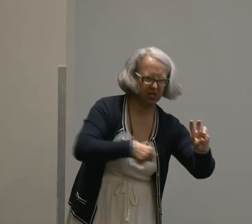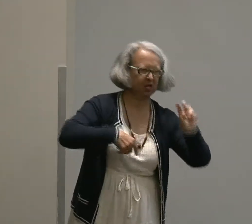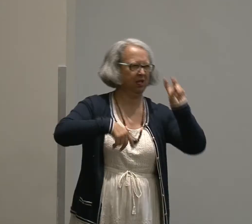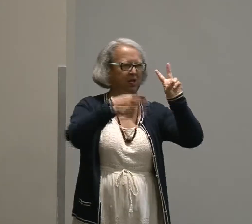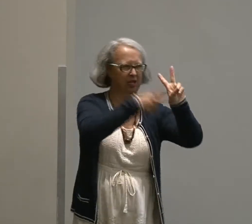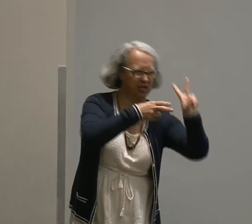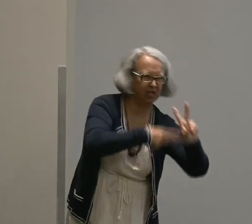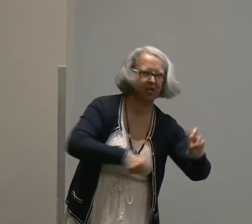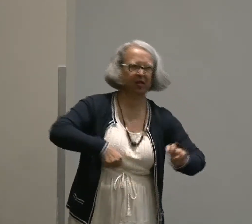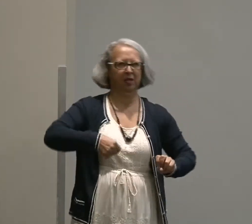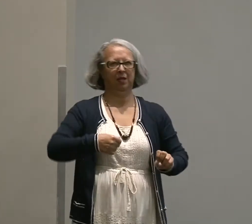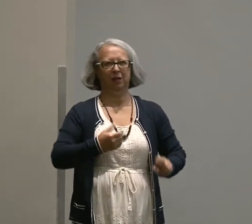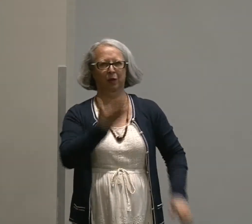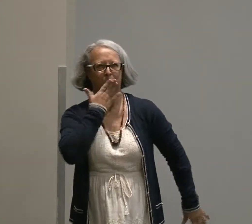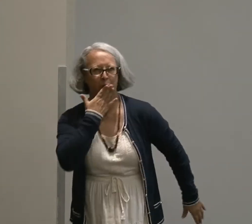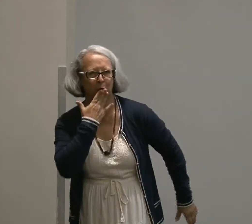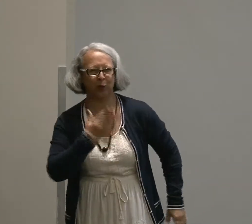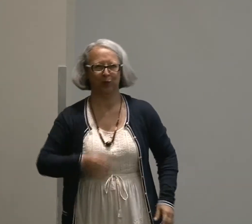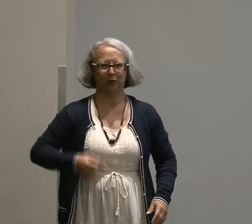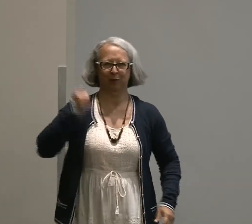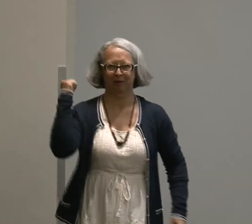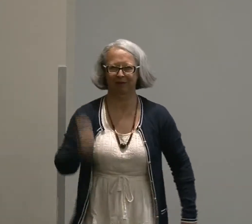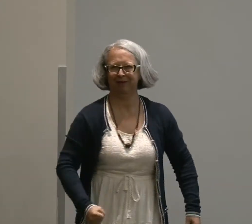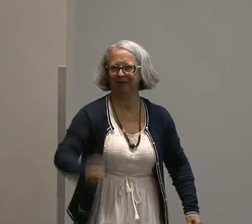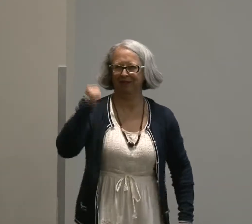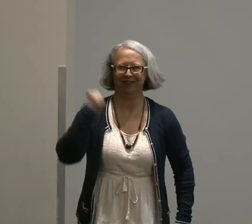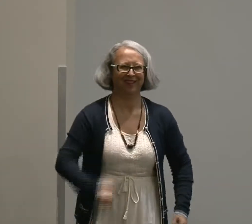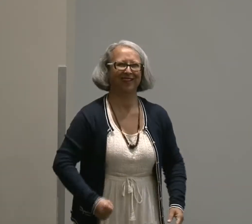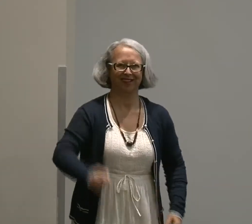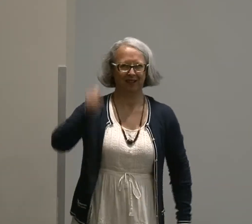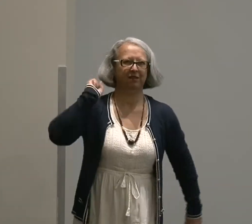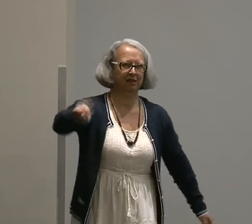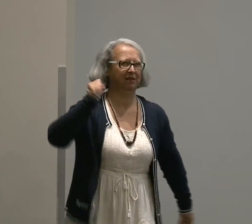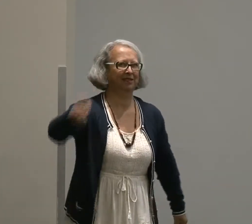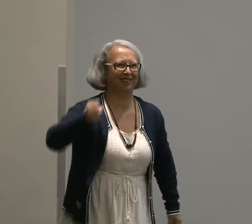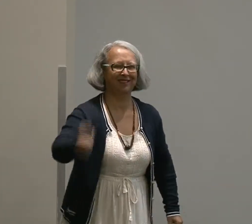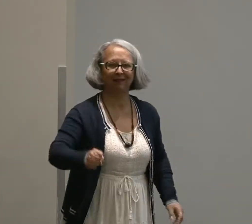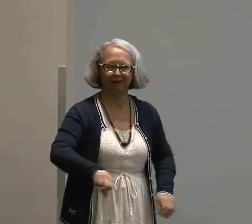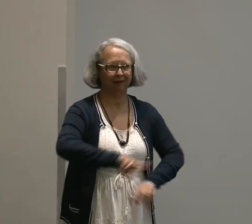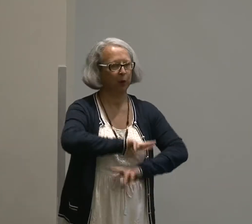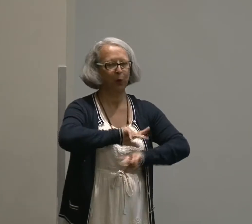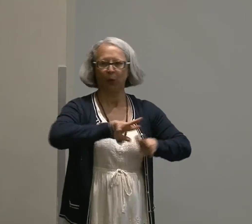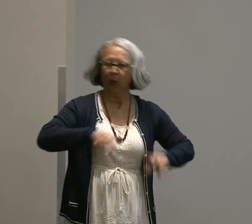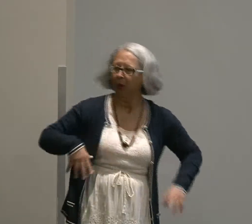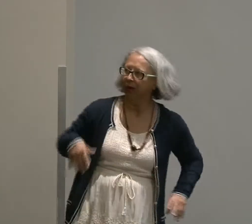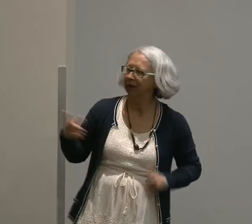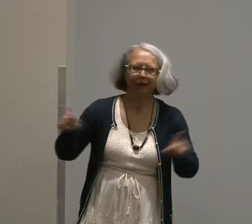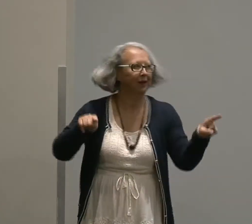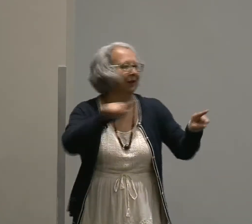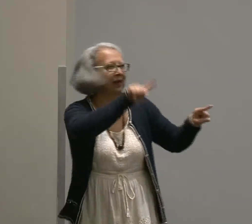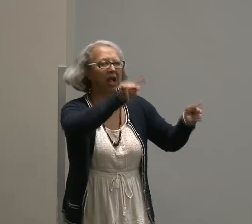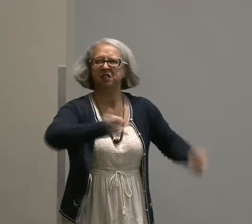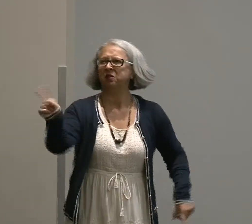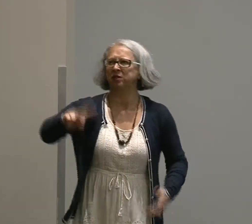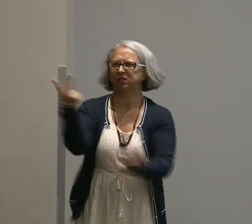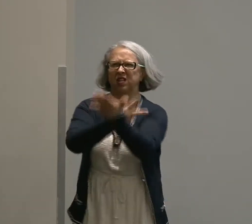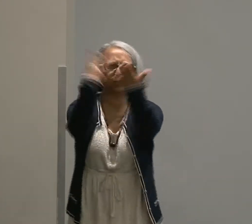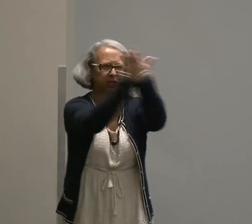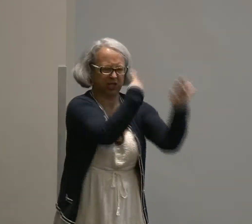que vocês estão vendo aqui na minha mão. Esse outro, esse vários sinais para se referir aos